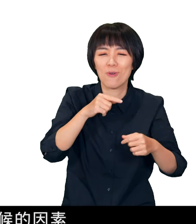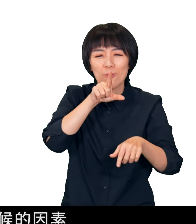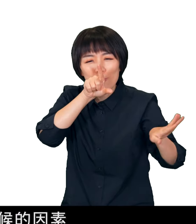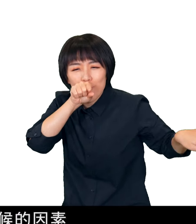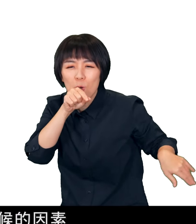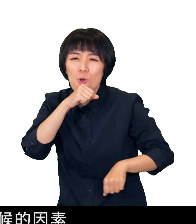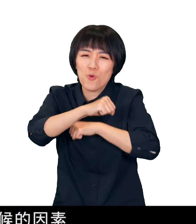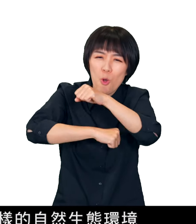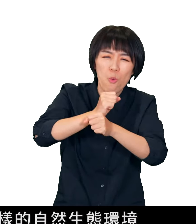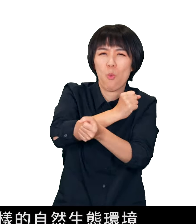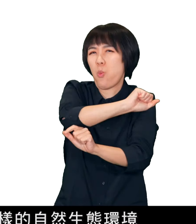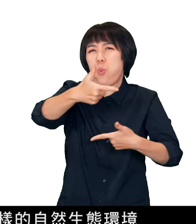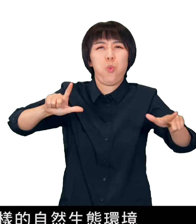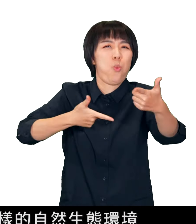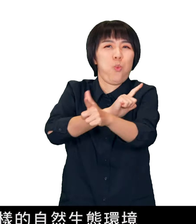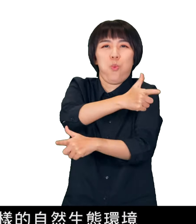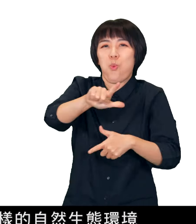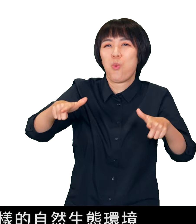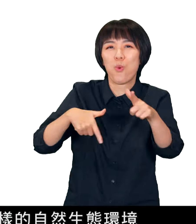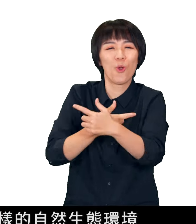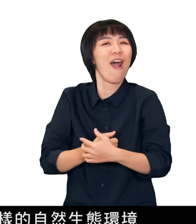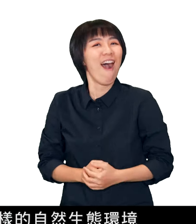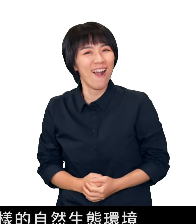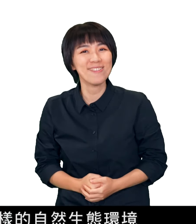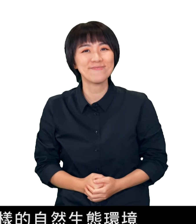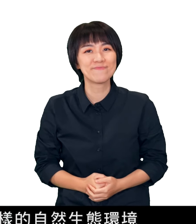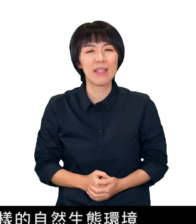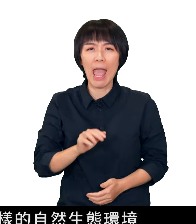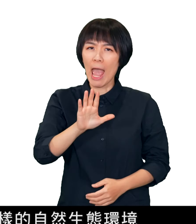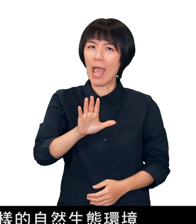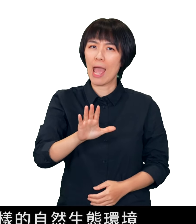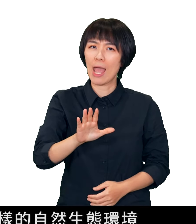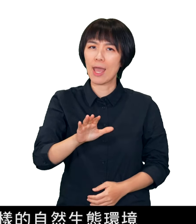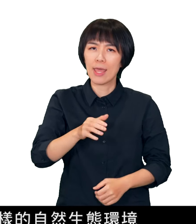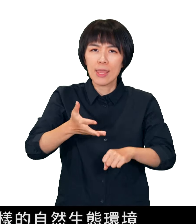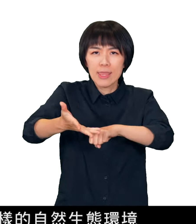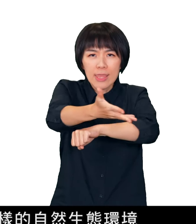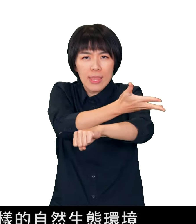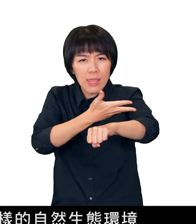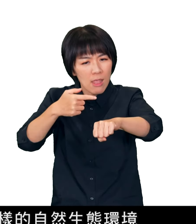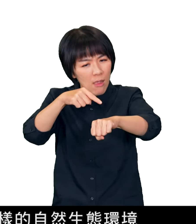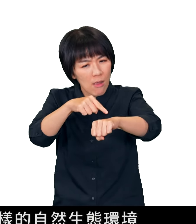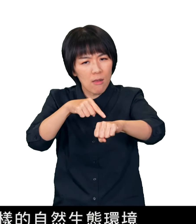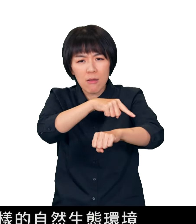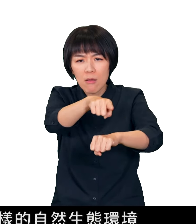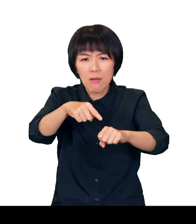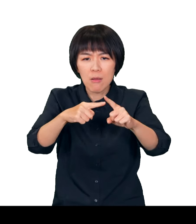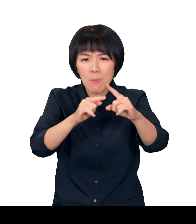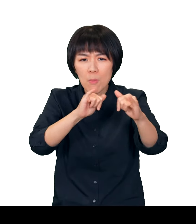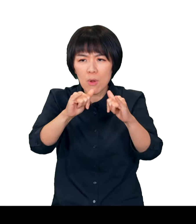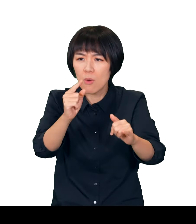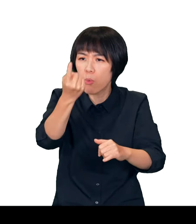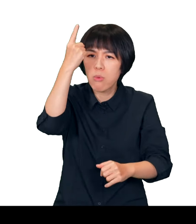素，台湾拥有丰富多样的自然生态环境。